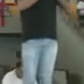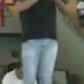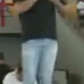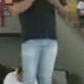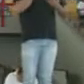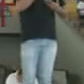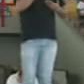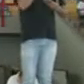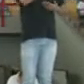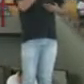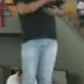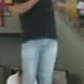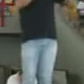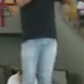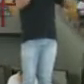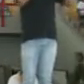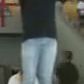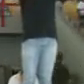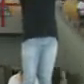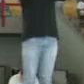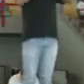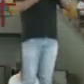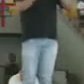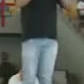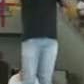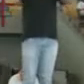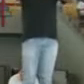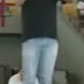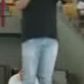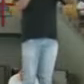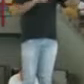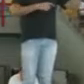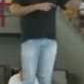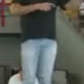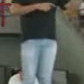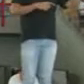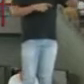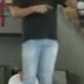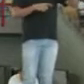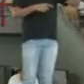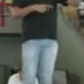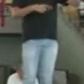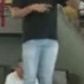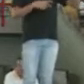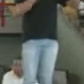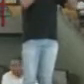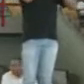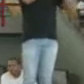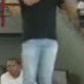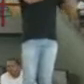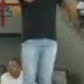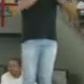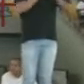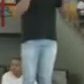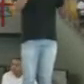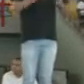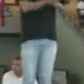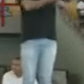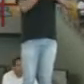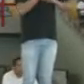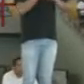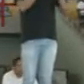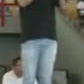Não faça isso. Toda proposta de redação do Enem tem 2, tem às vezes 3 textos de apoio, dos quais você pode